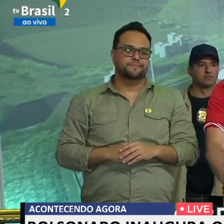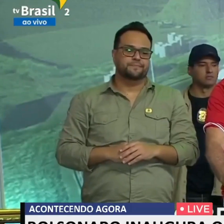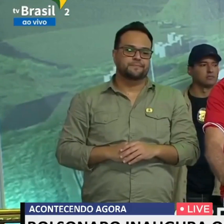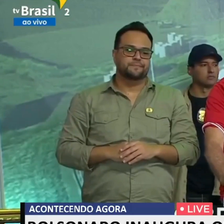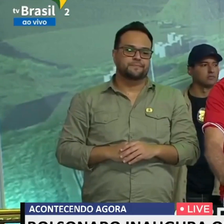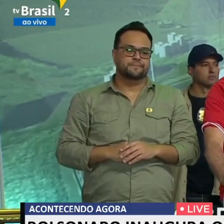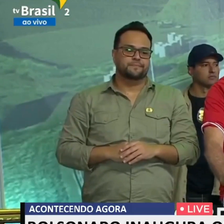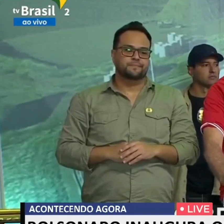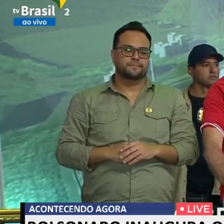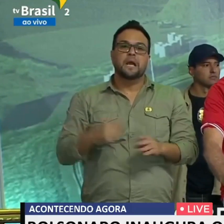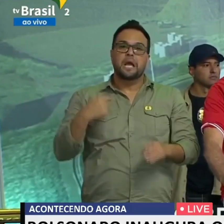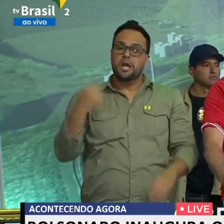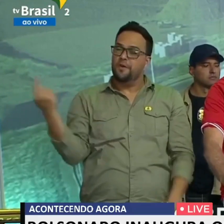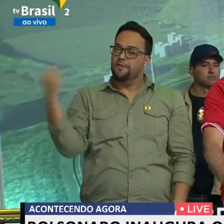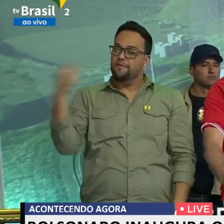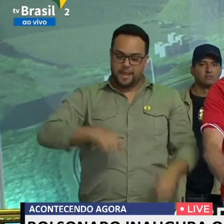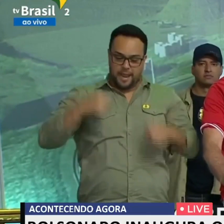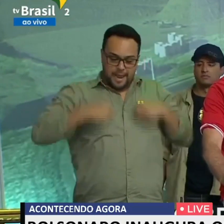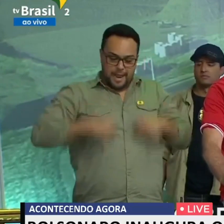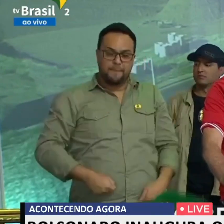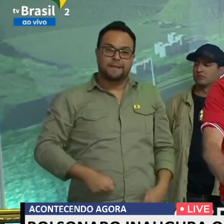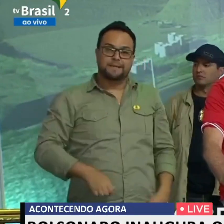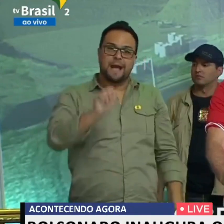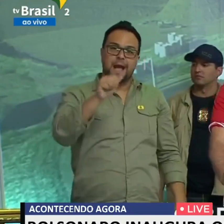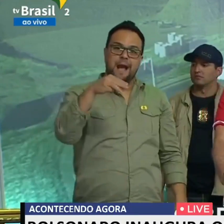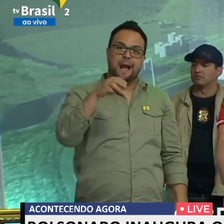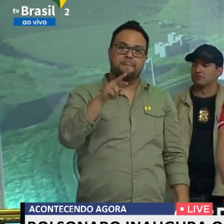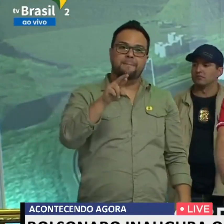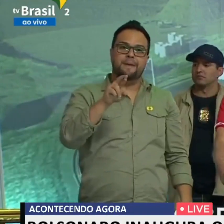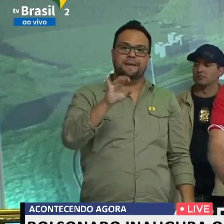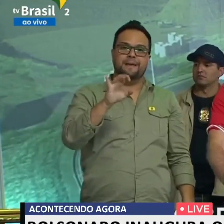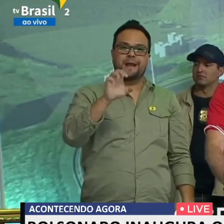Estou aqui com a camisa do América de Rio Preto.